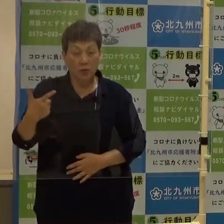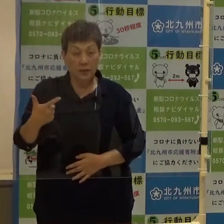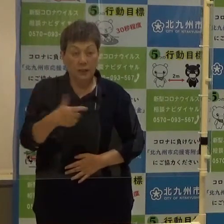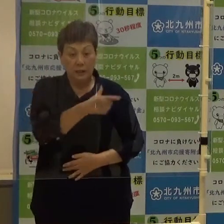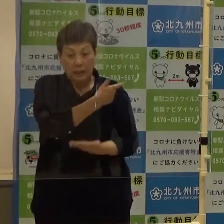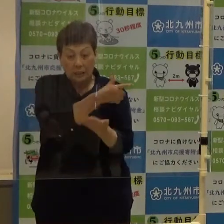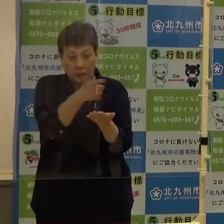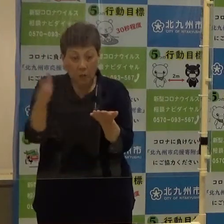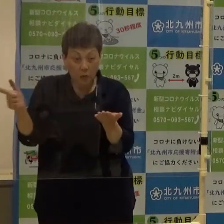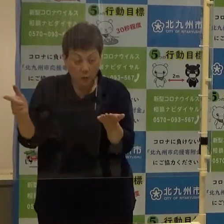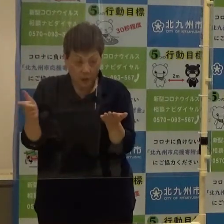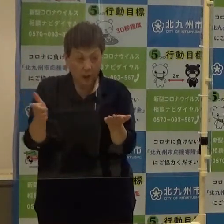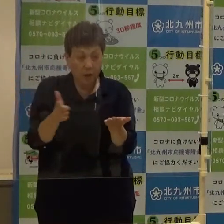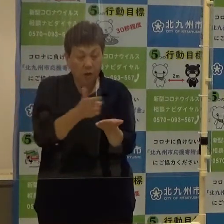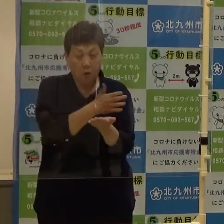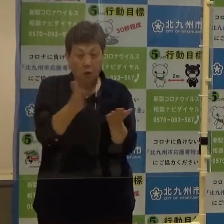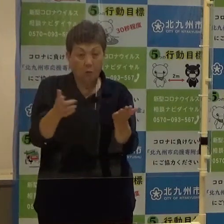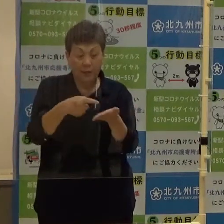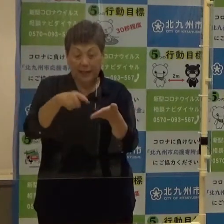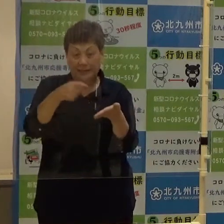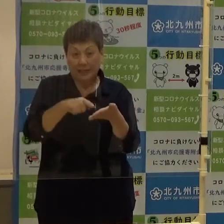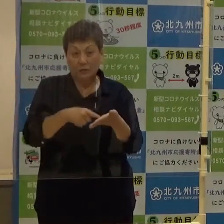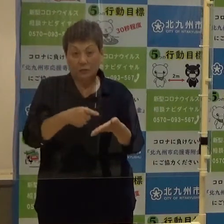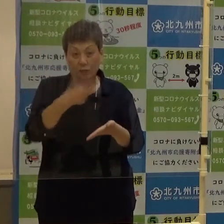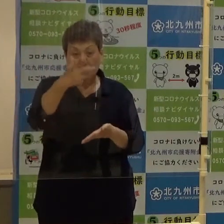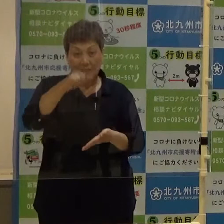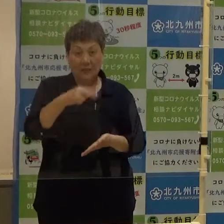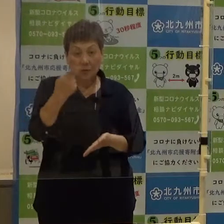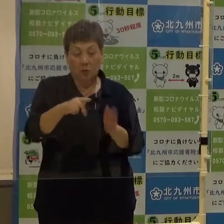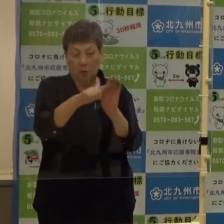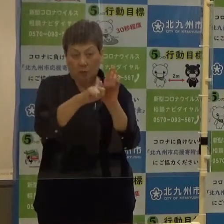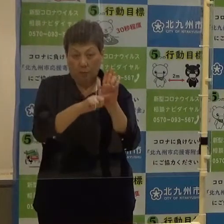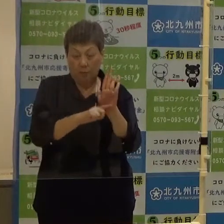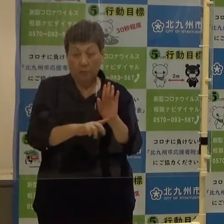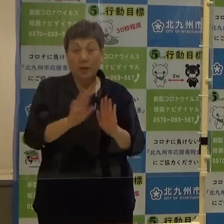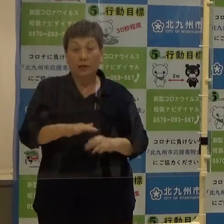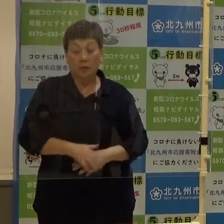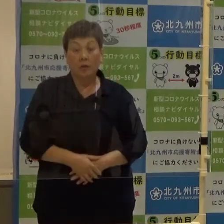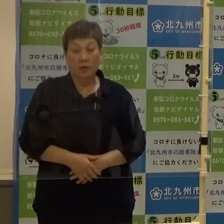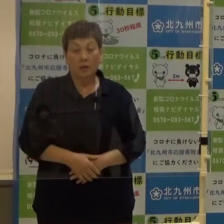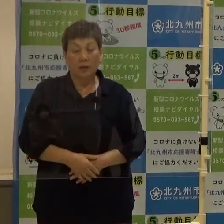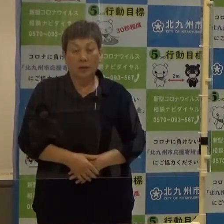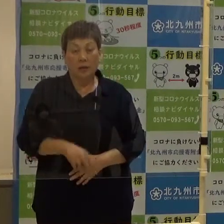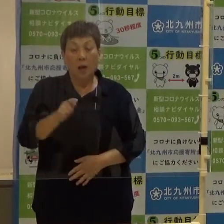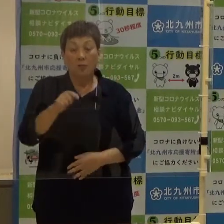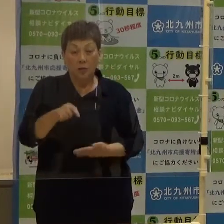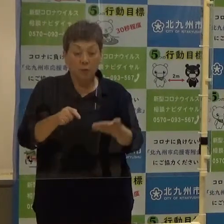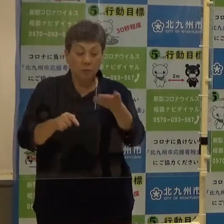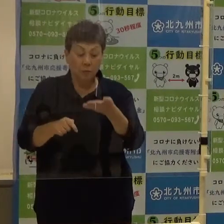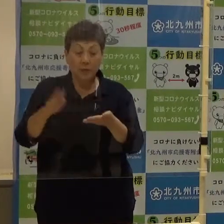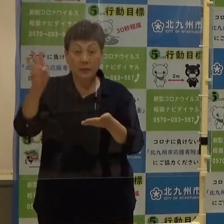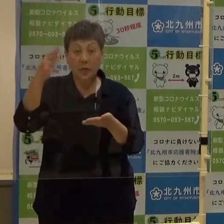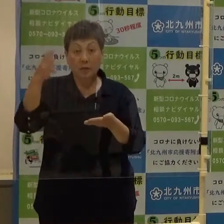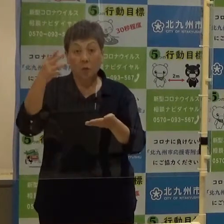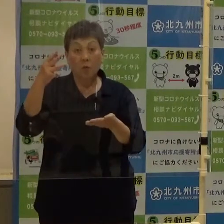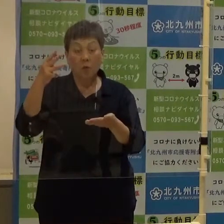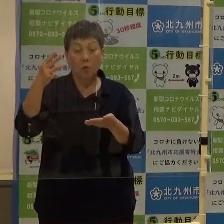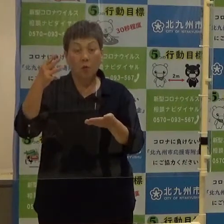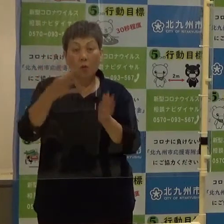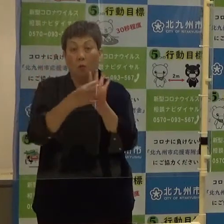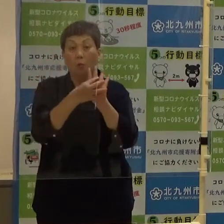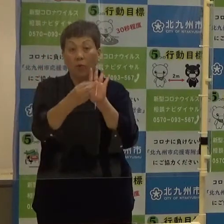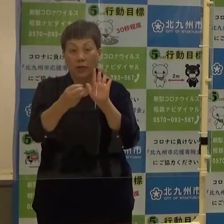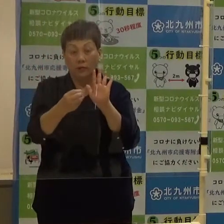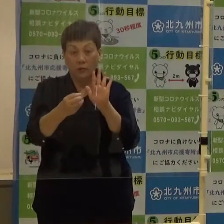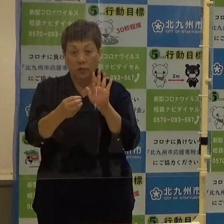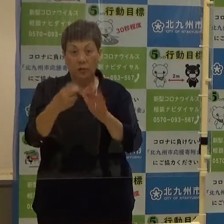岐にわたる項目でチェックシートを設けております。これも一つの参考モデルとして検討したわけであります